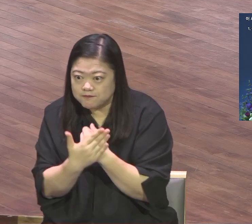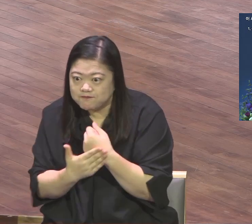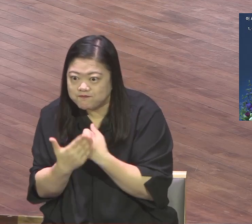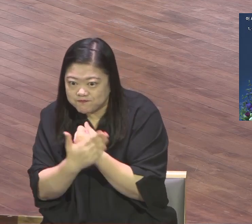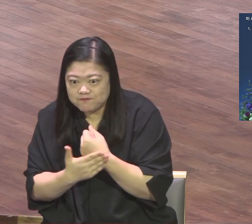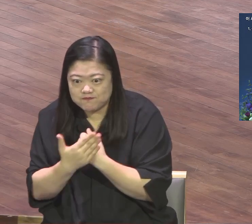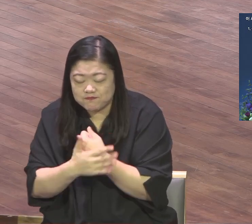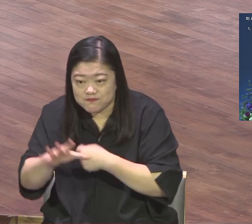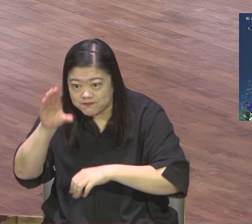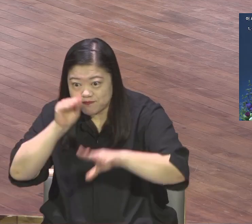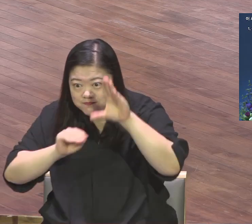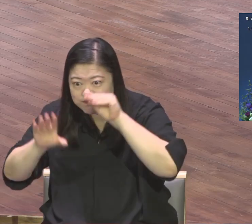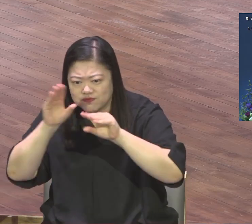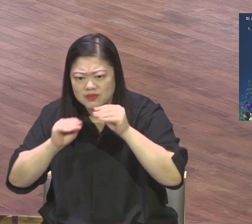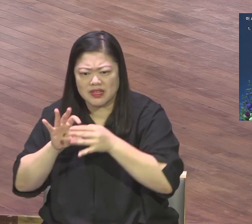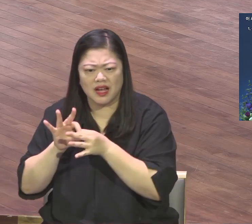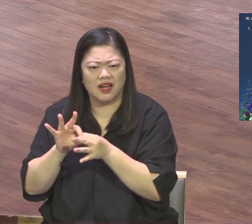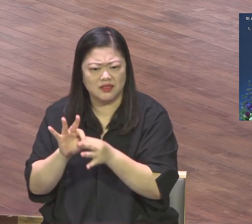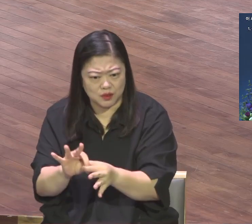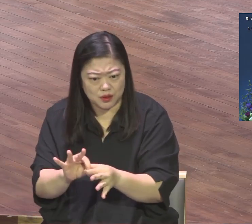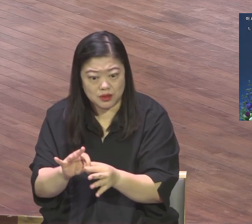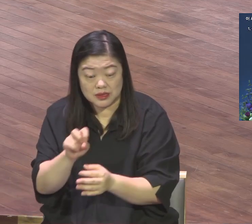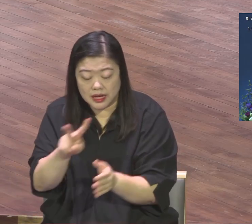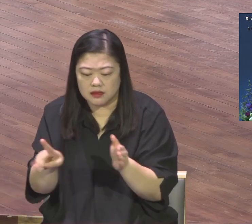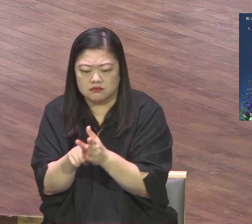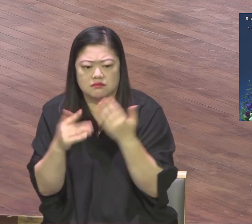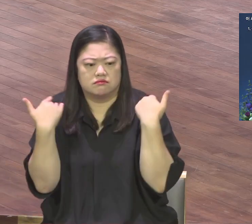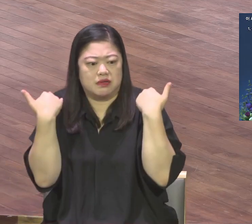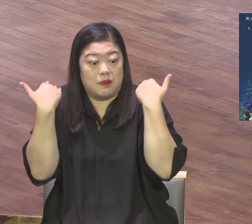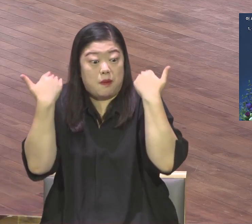새가족위원회 중심으로 모든 교구와 각 기관 부서